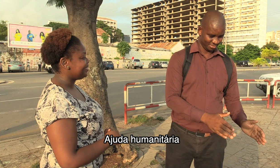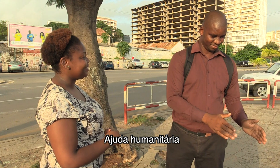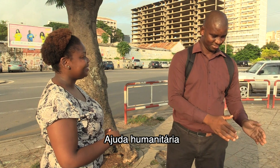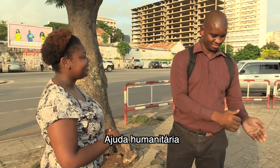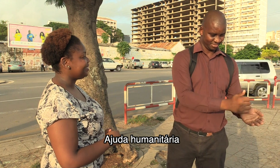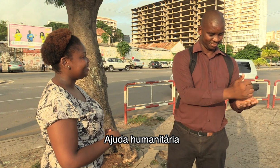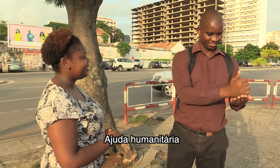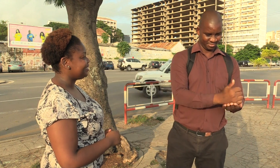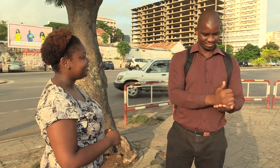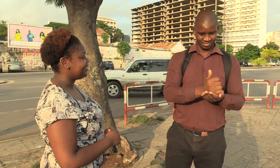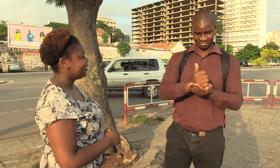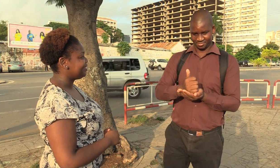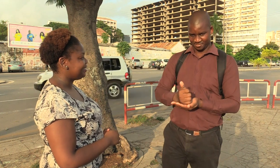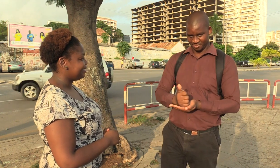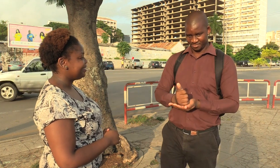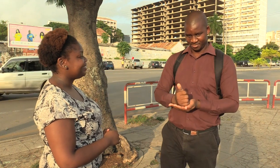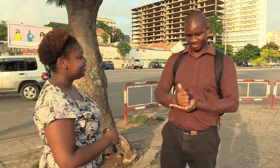Ajuda humanitária,